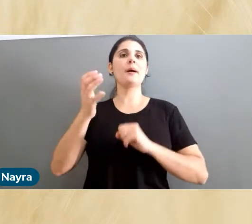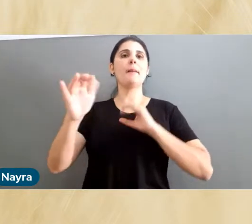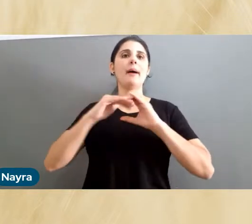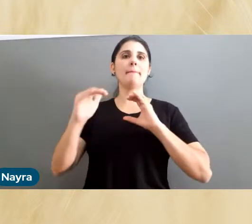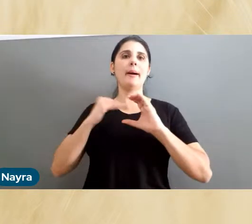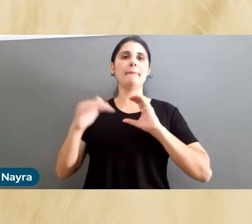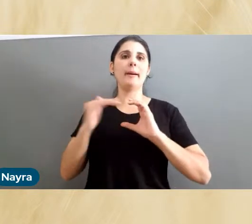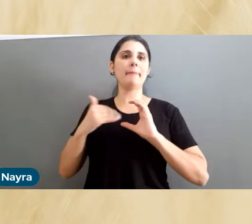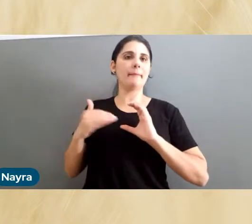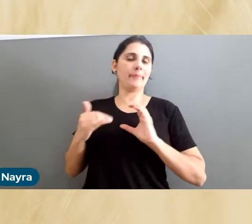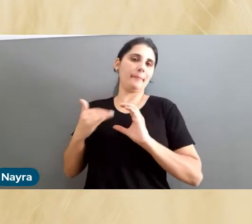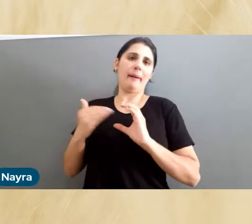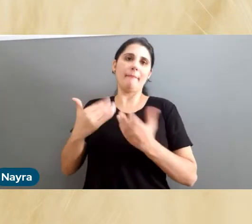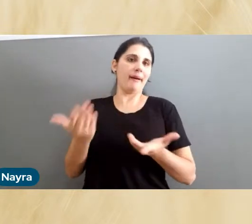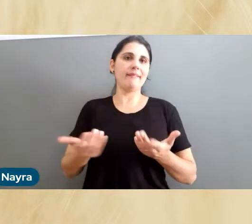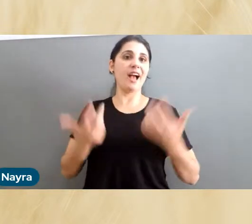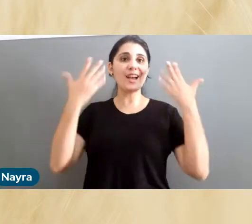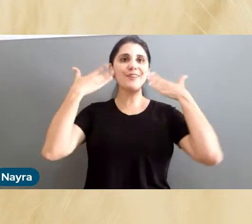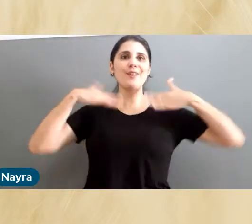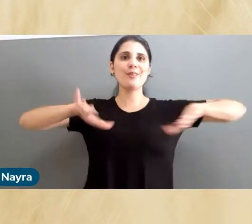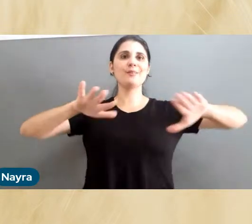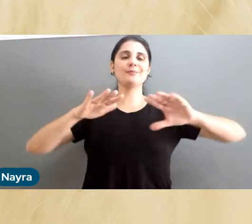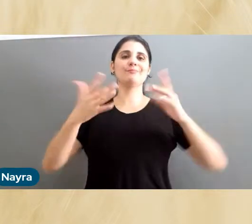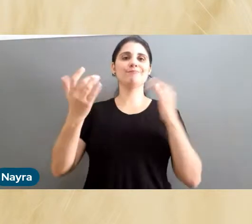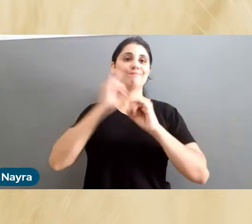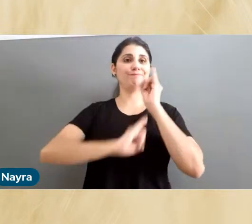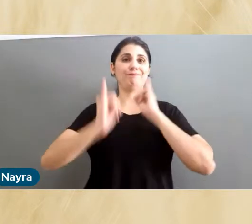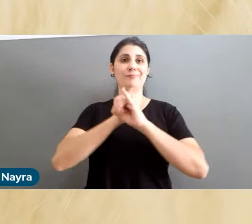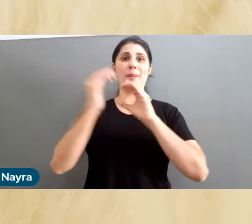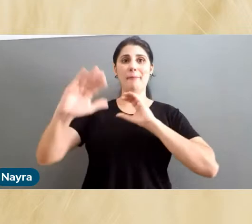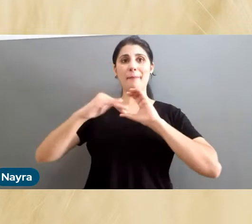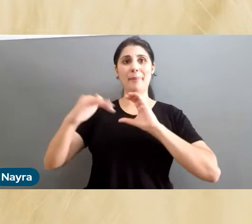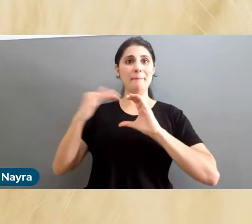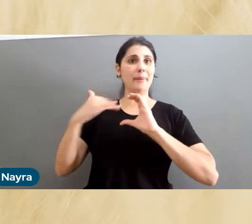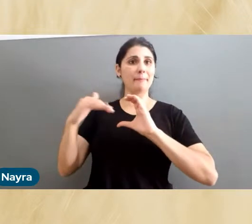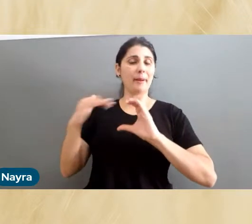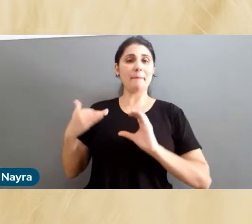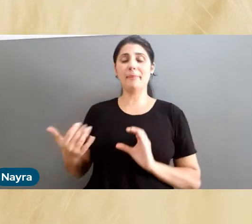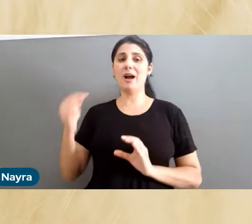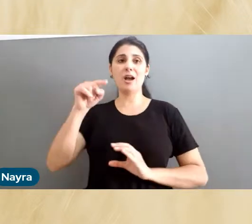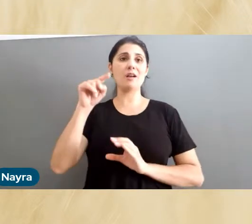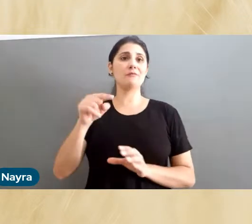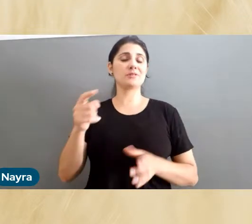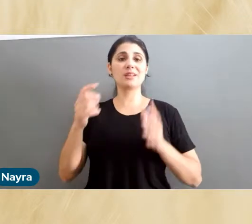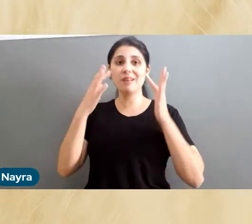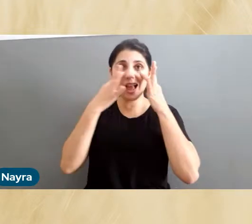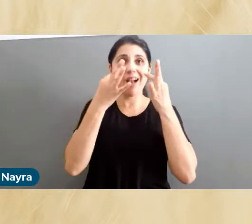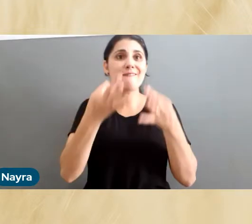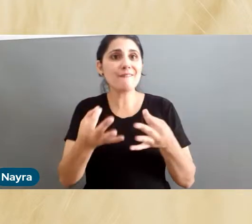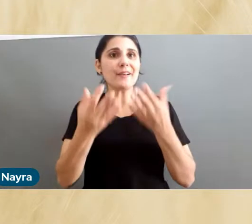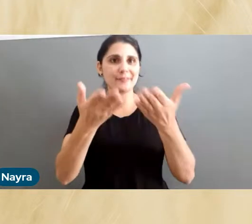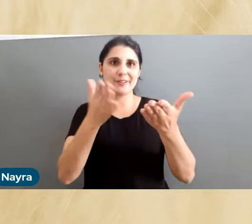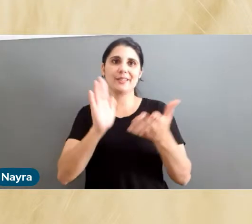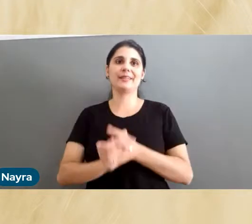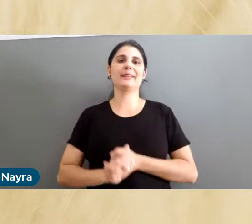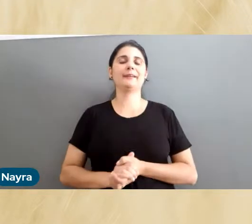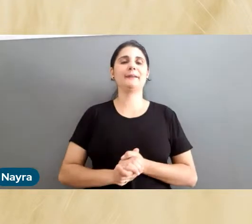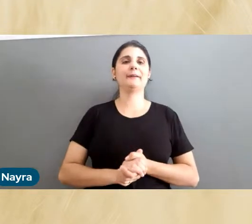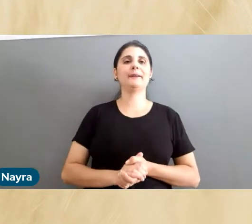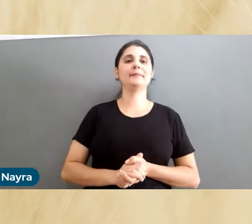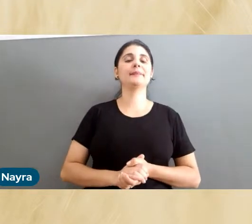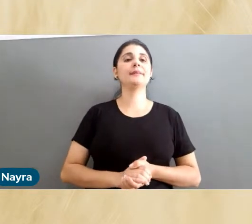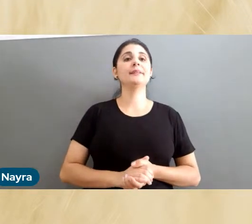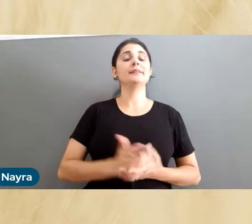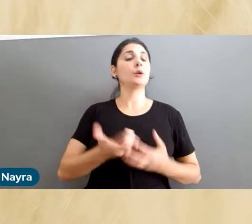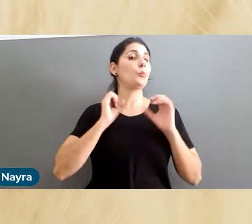mais desse negócio. E a rede entrega, porque o interesse dela é que a sua atenção permaneça na rede. Por isso nós temos o poder de